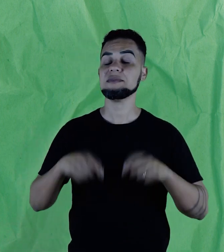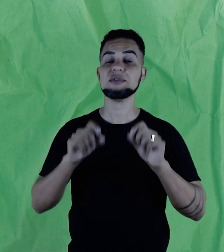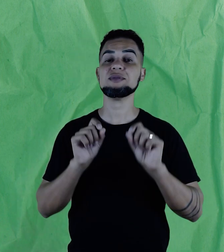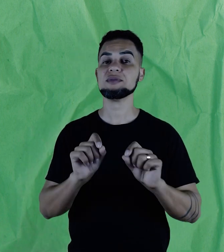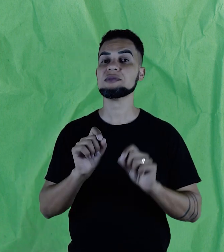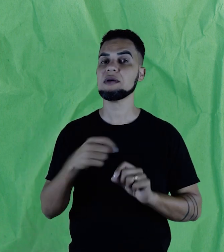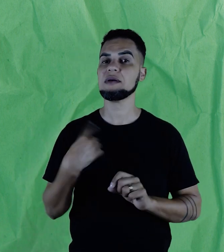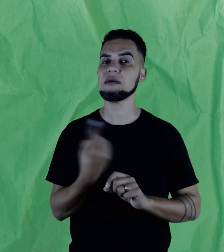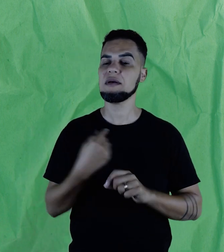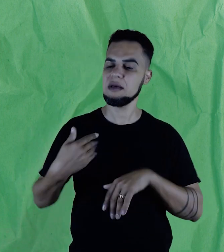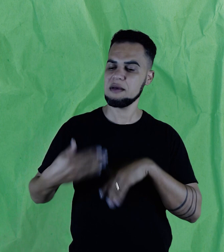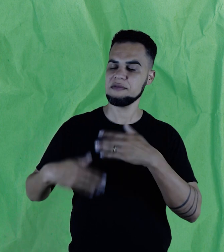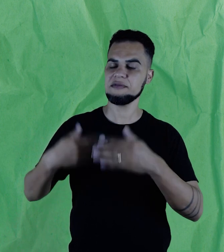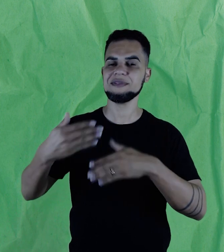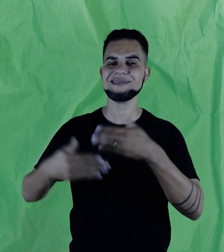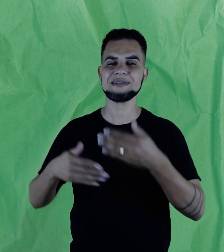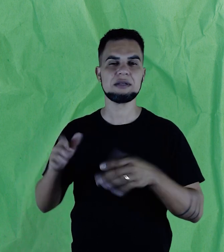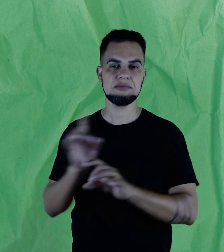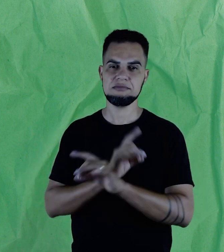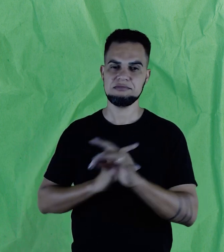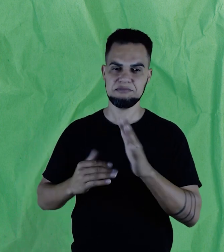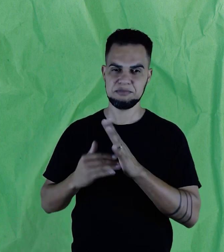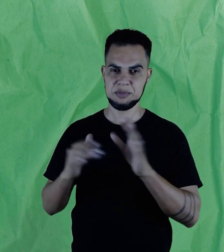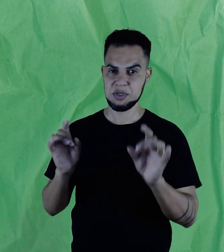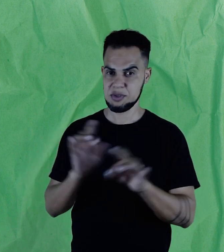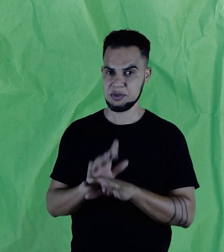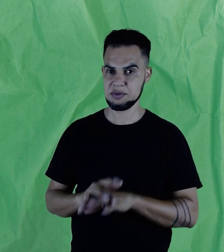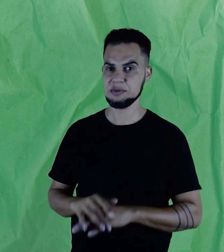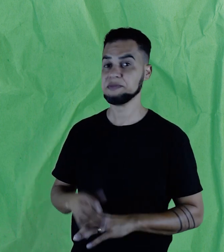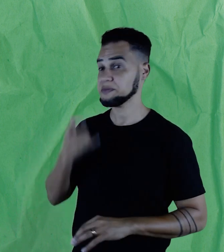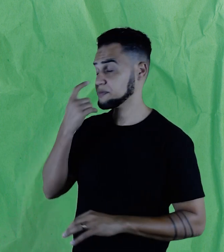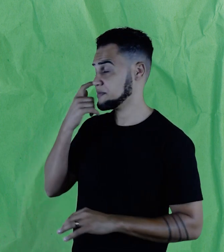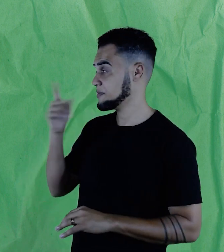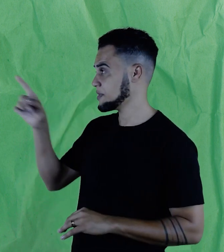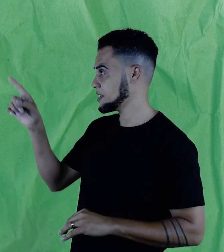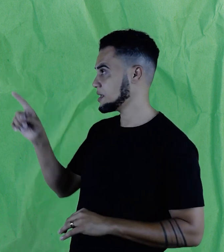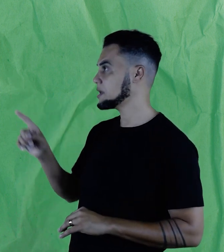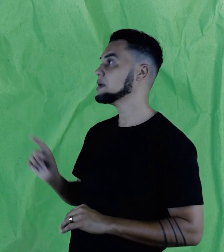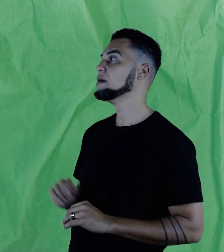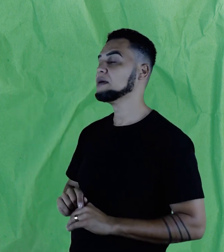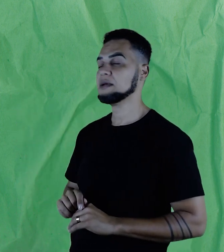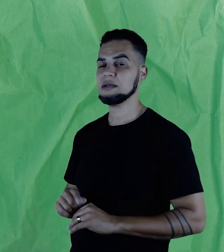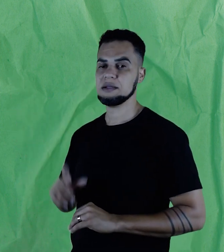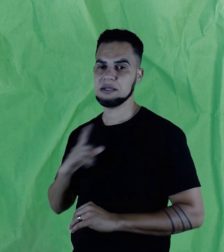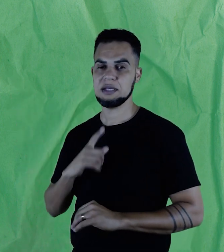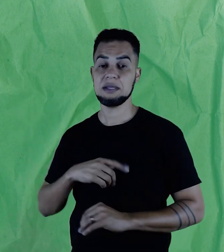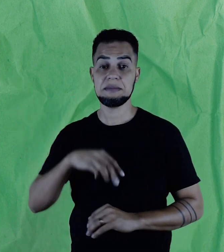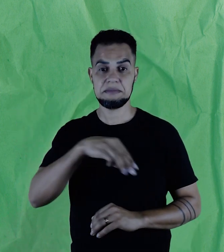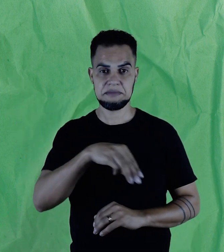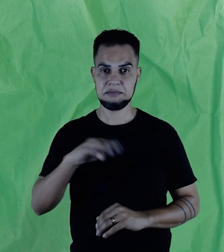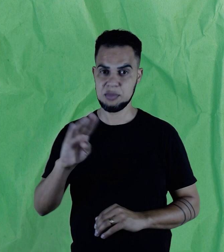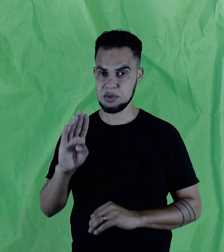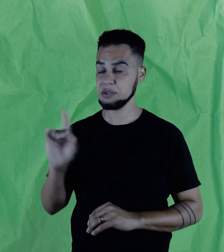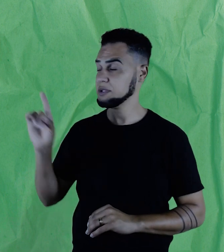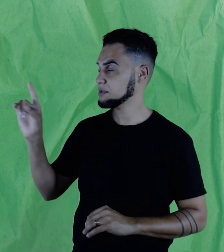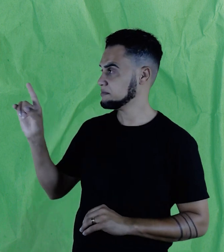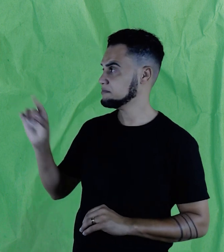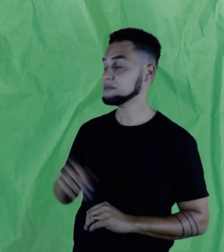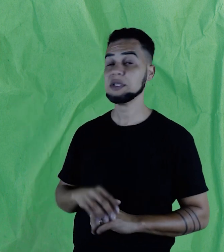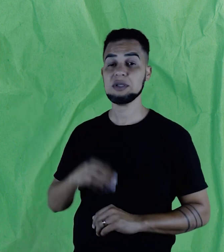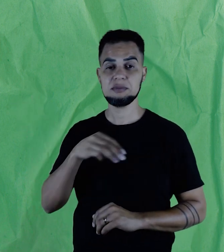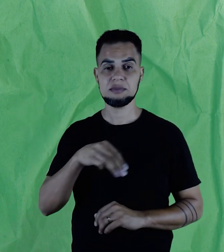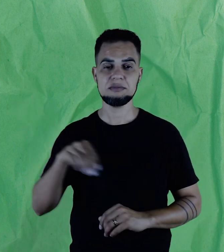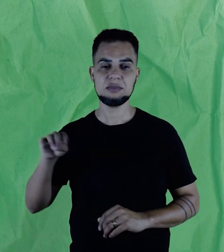gente avançar aqui que está tudo certo. Então a gente tem aqui dois apps, a gente tem o MyBooks agora para